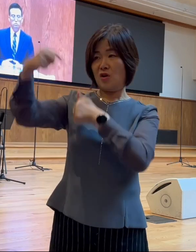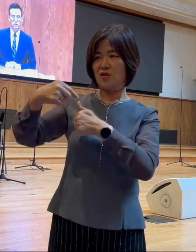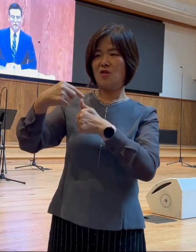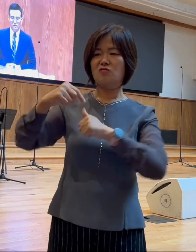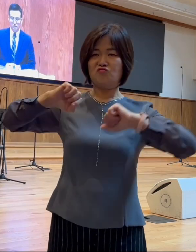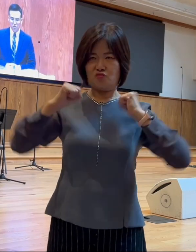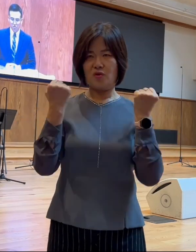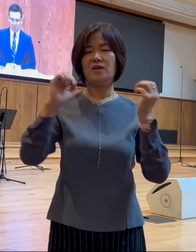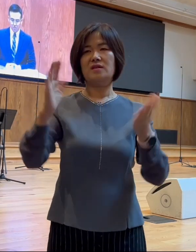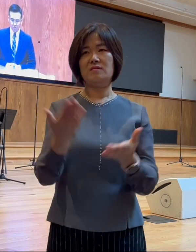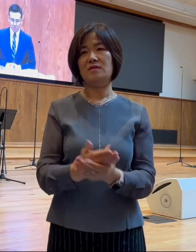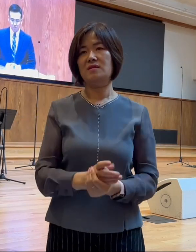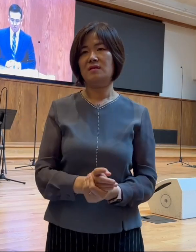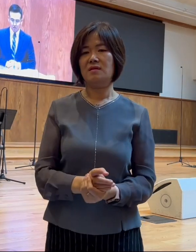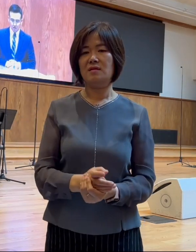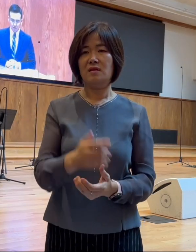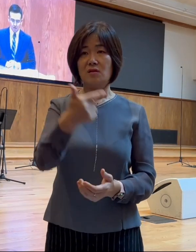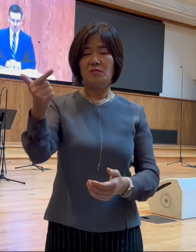너무나도 잘 아는 대로